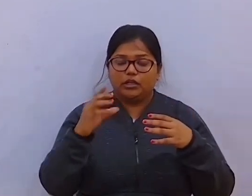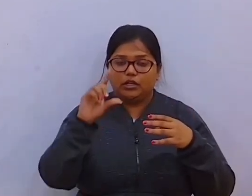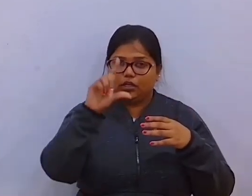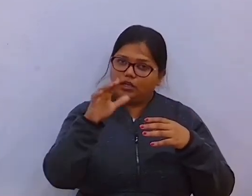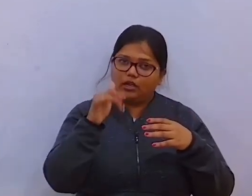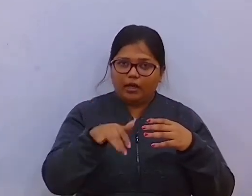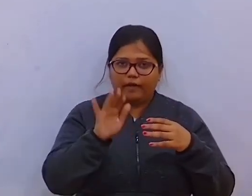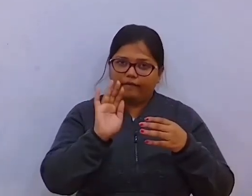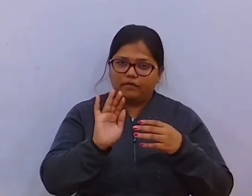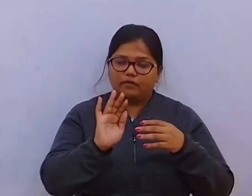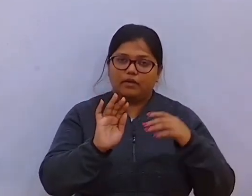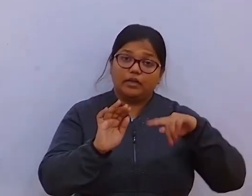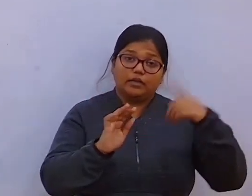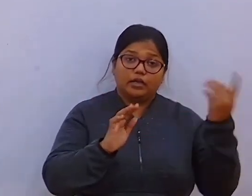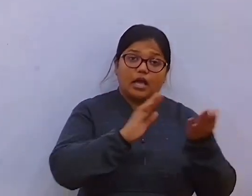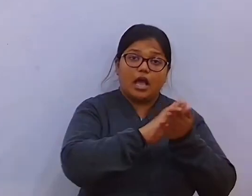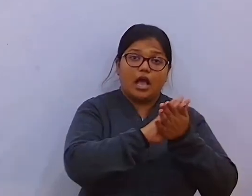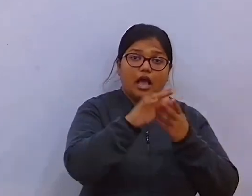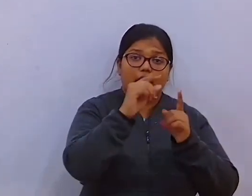क्या?